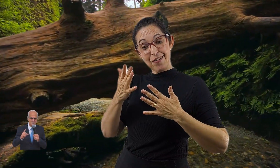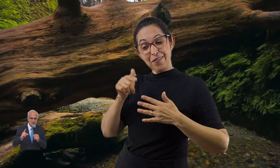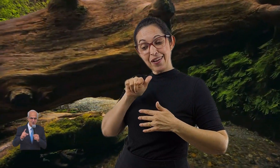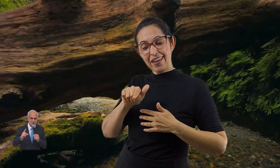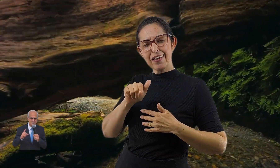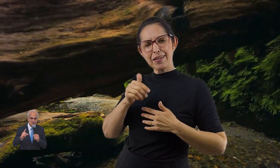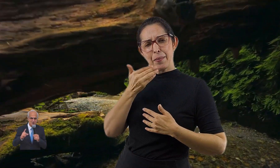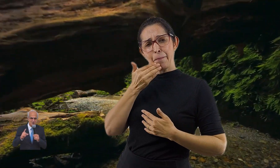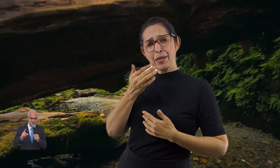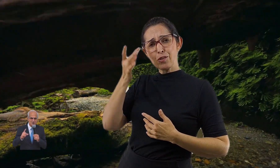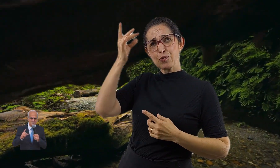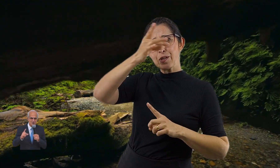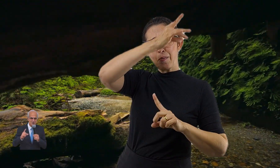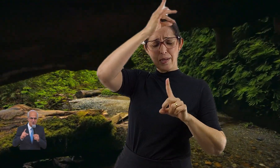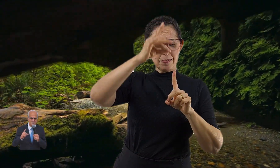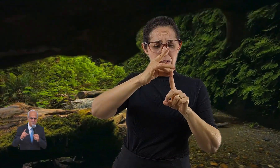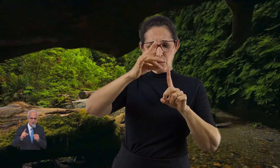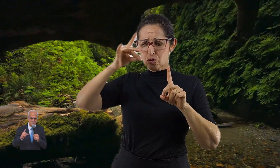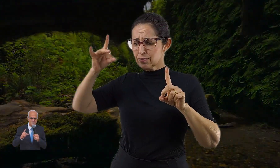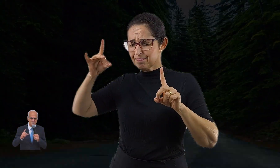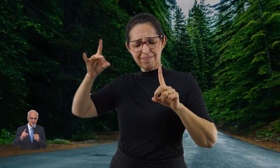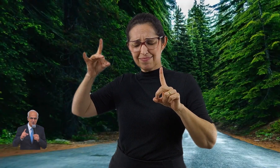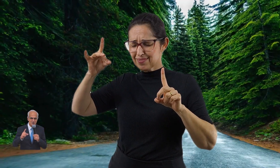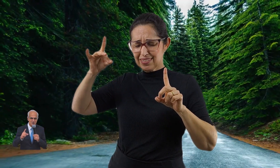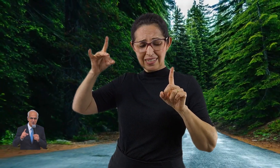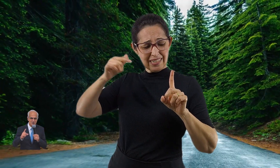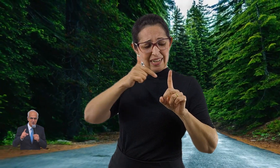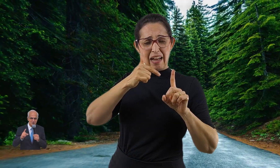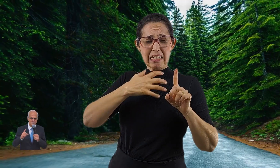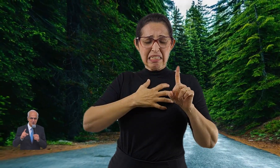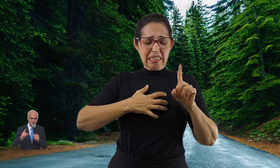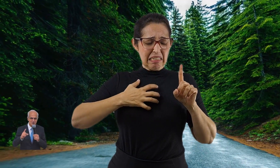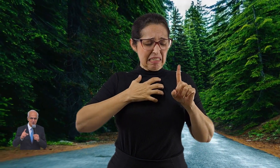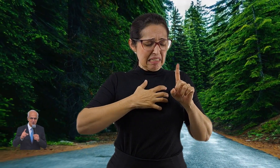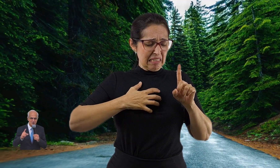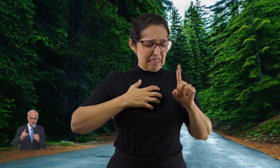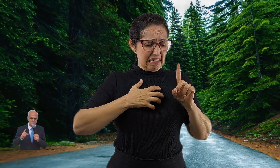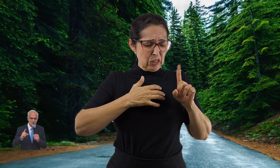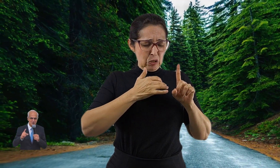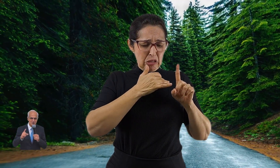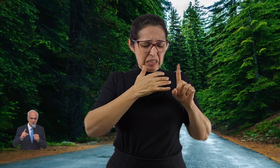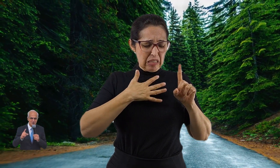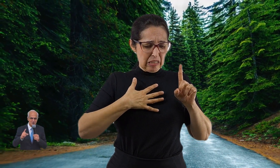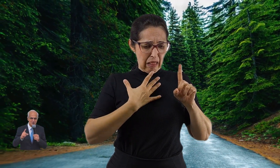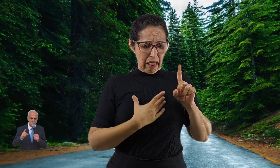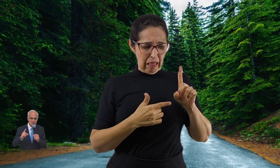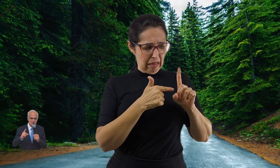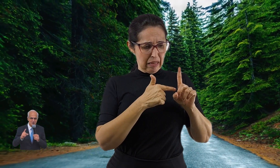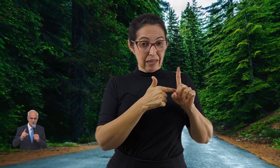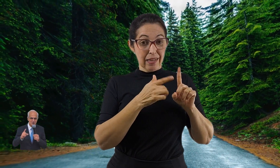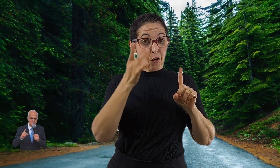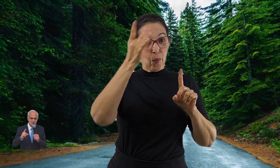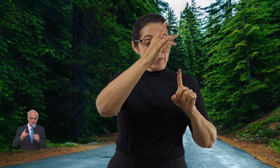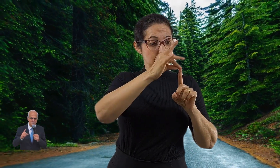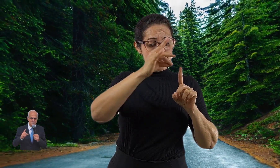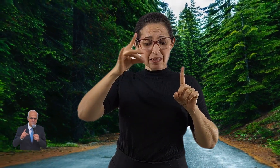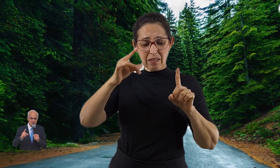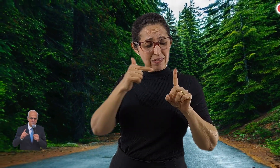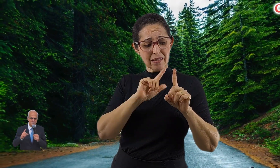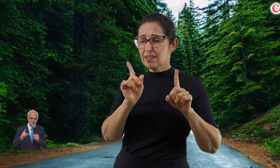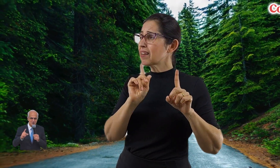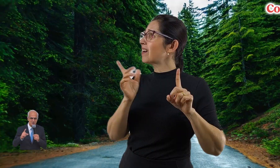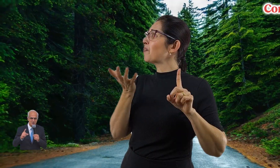Espírito Santo. Se eu ficar com esses ressentimentos, se eu ficar com esses sentimentos, o Espírito Santo vai sair da minha vida. E eu não quero, eu